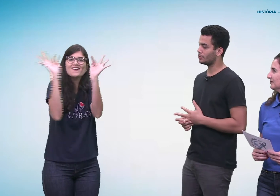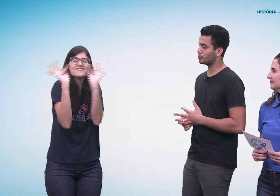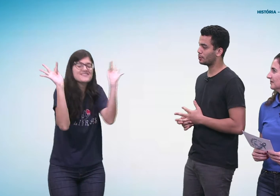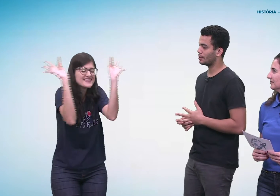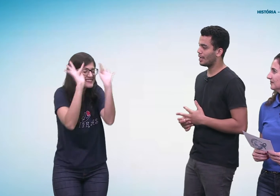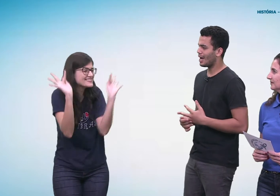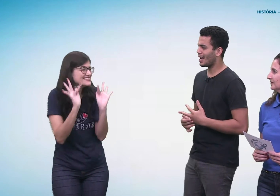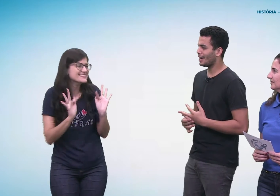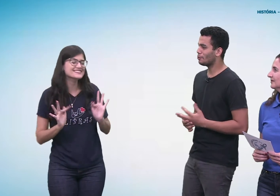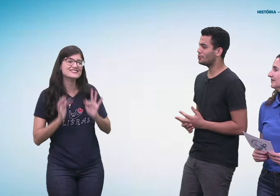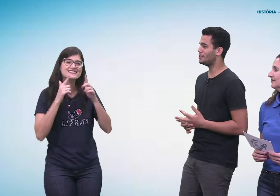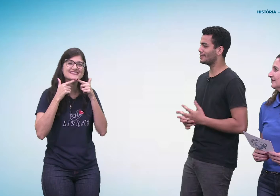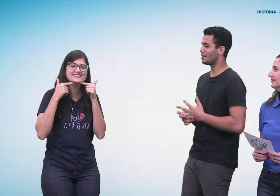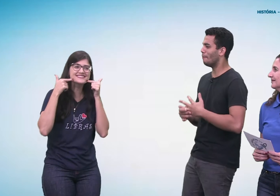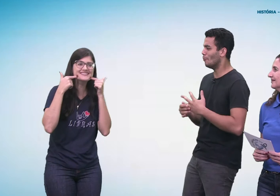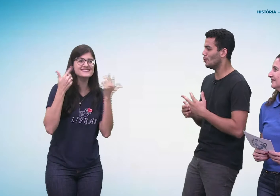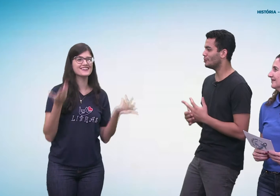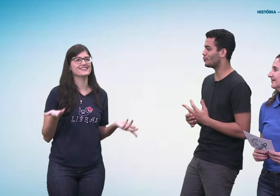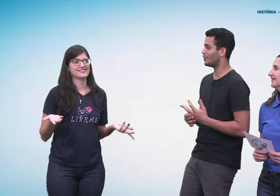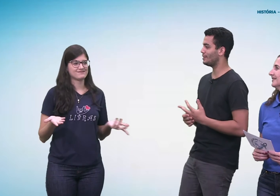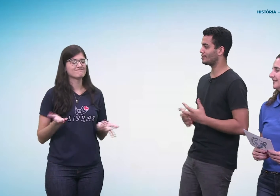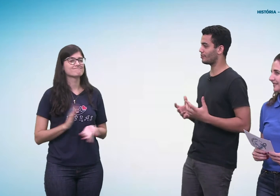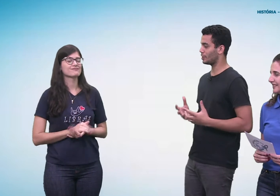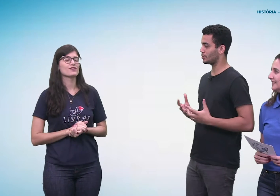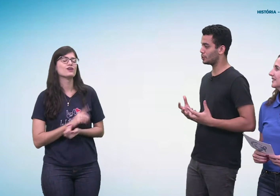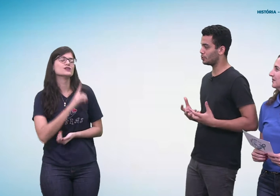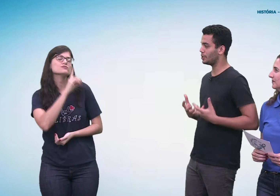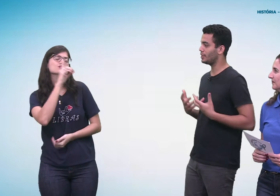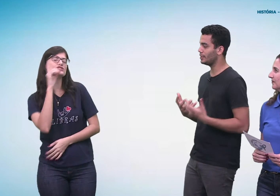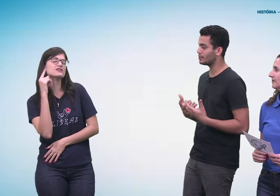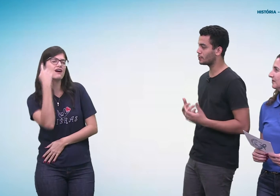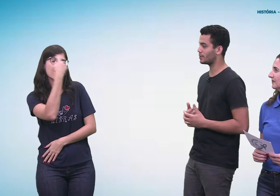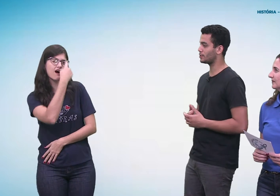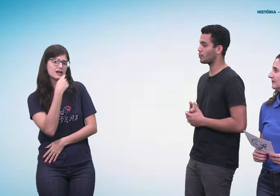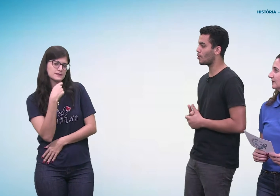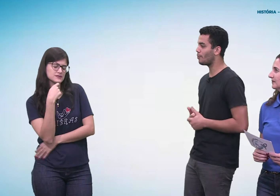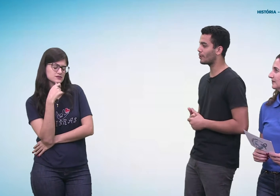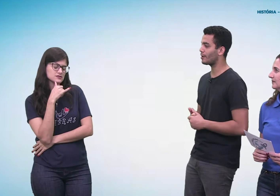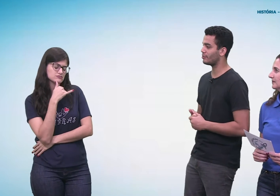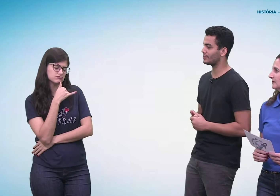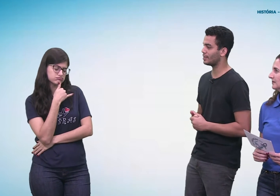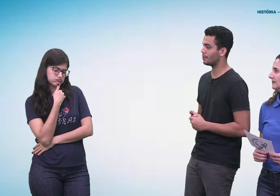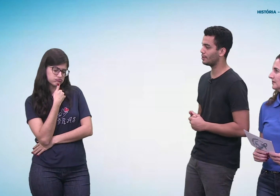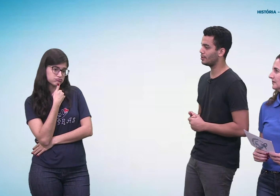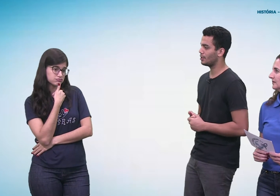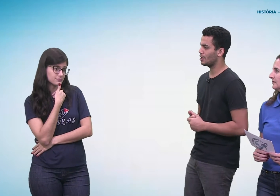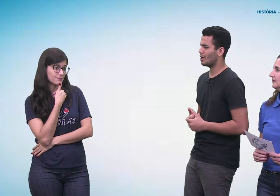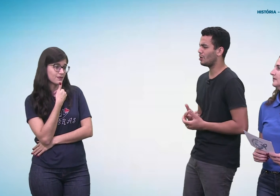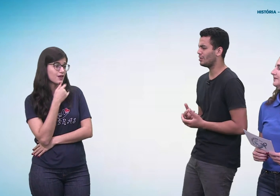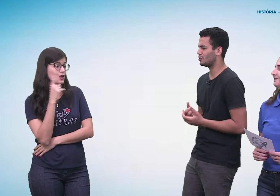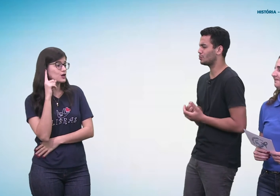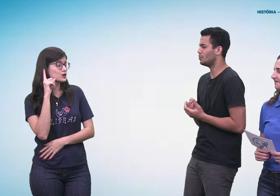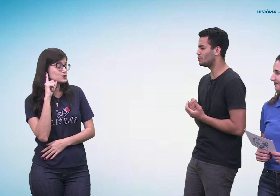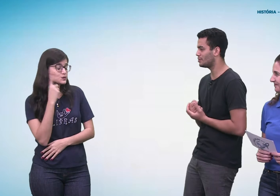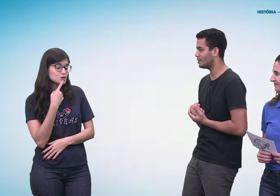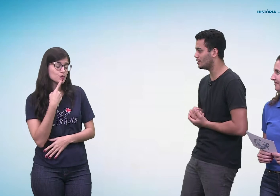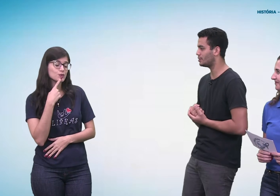sentimento. Ah, o dia está muito feliz, está vendo? A gente utiliza a expressão corporal e facial. Ah, eu estou muito